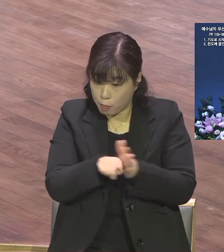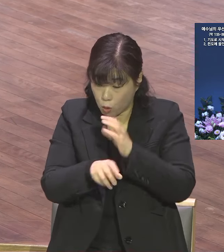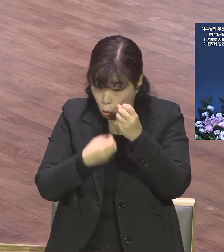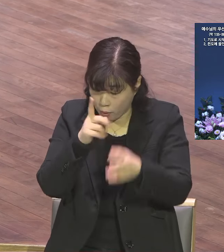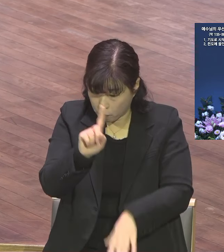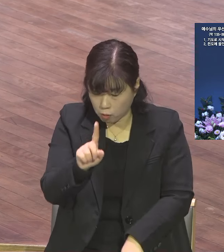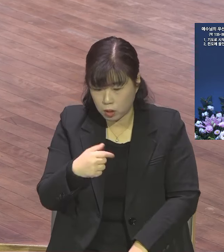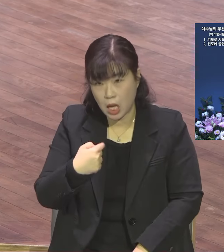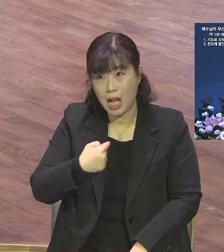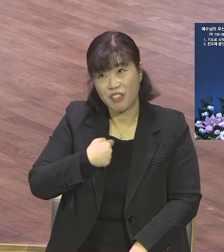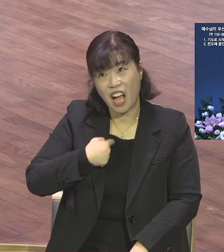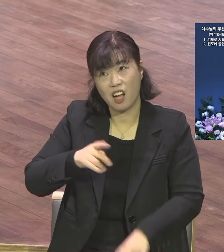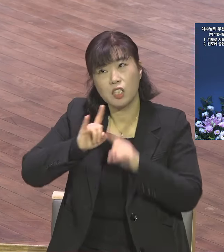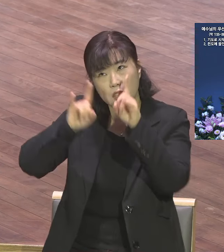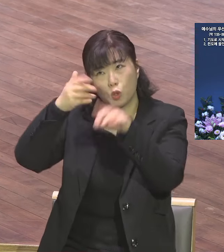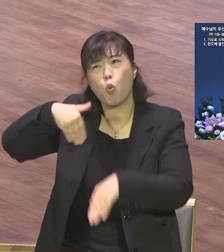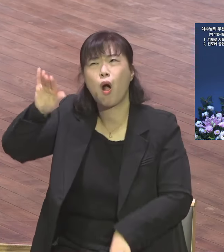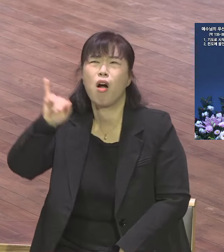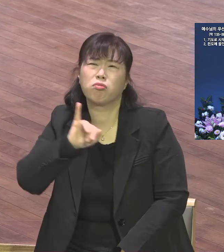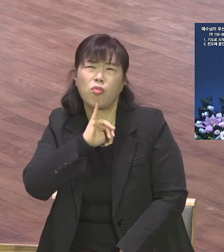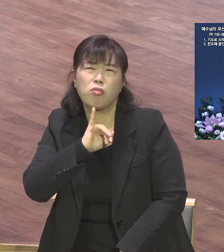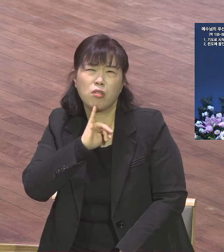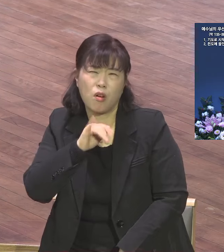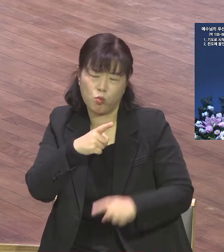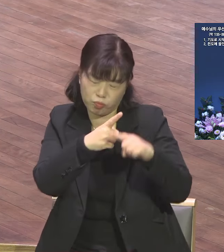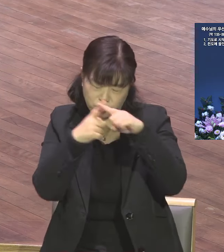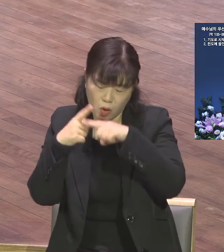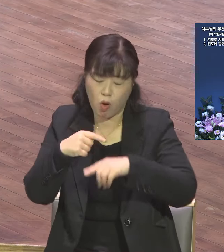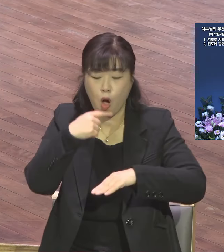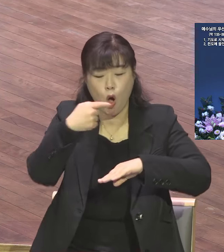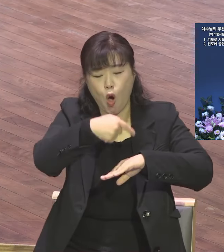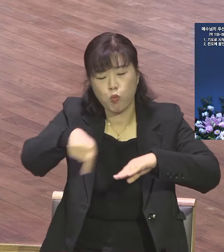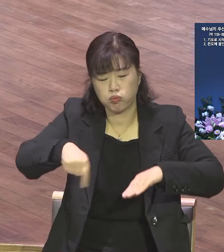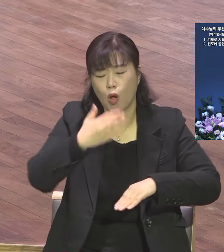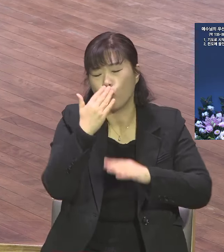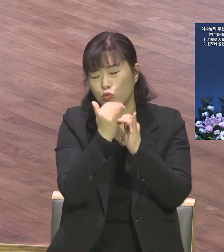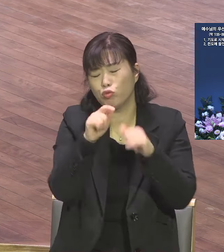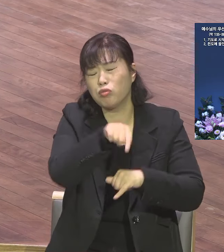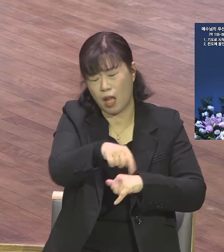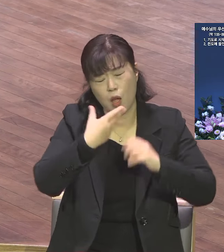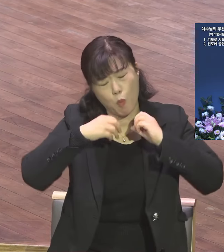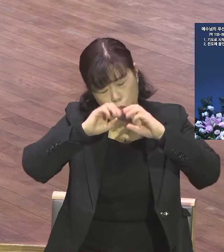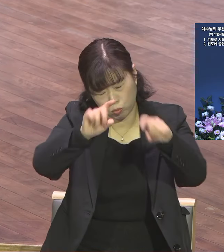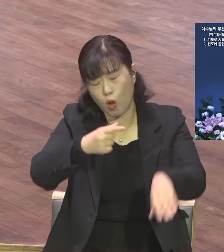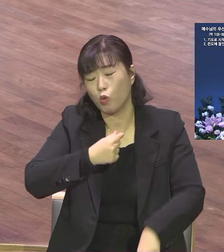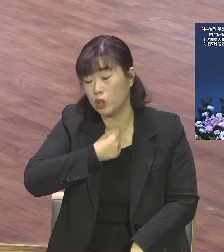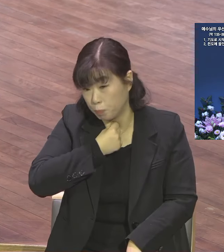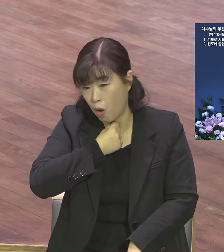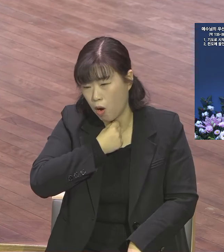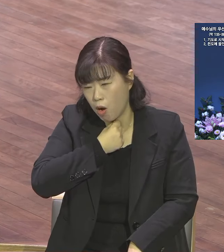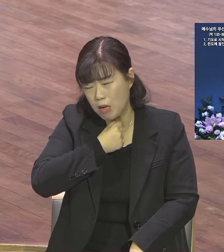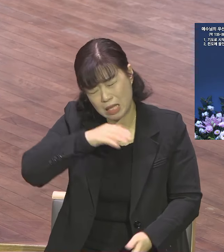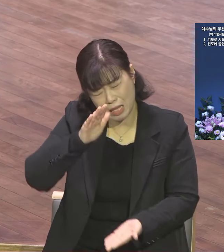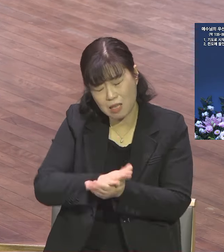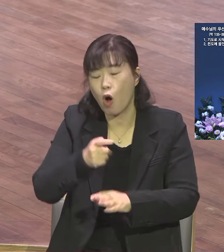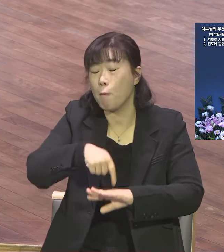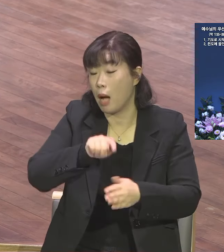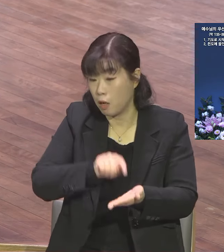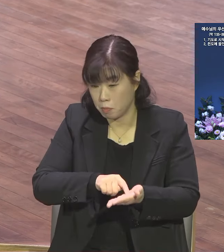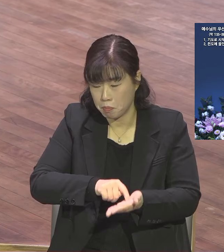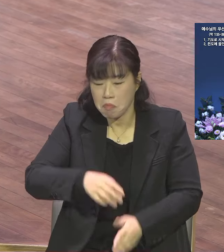달라고 기도하잖아요. 이 동족 복음화를 위한 가슴, 쉽게 설명하면 가문 복음화.